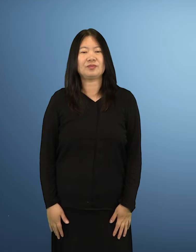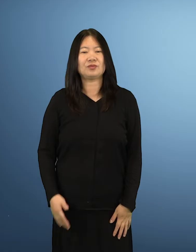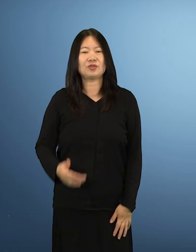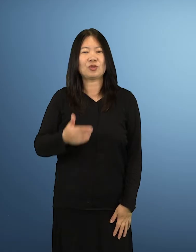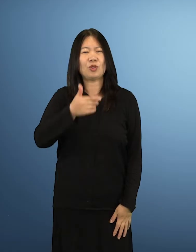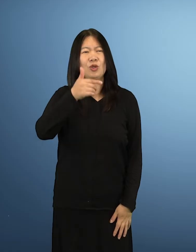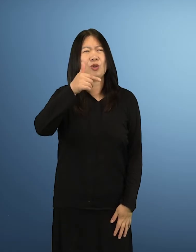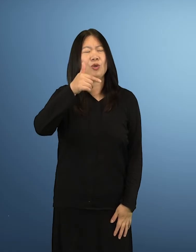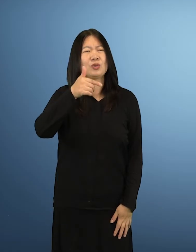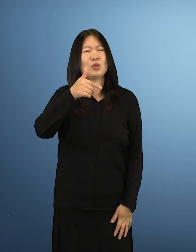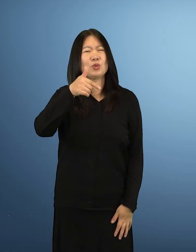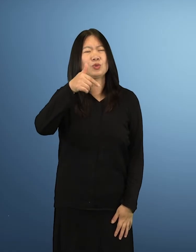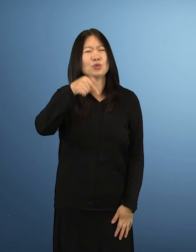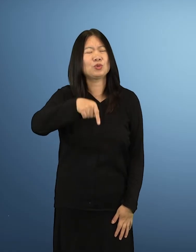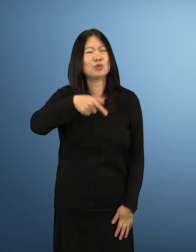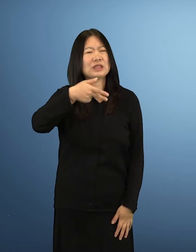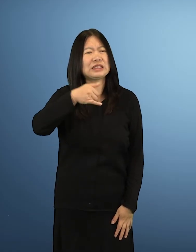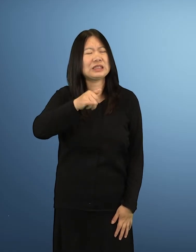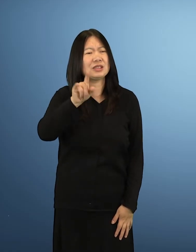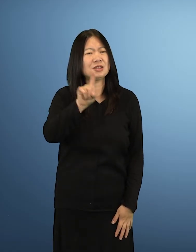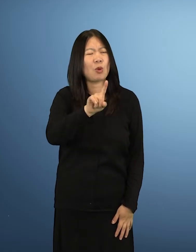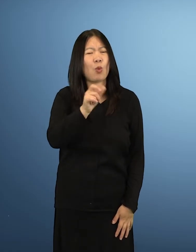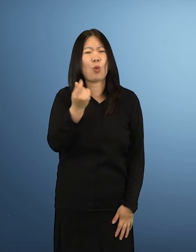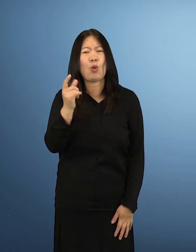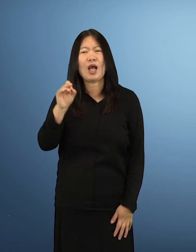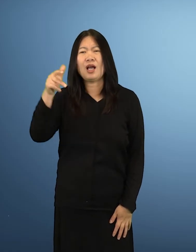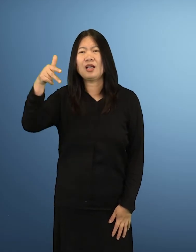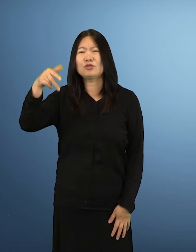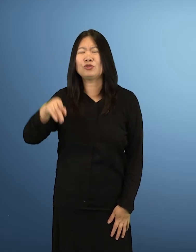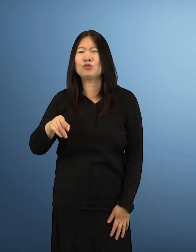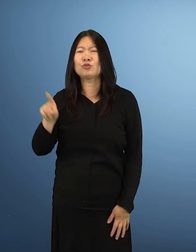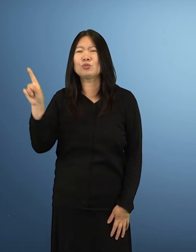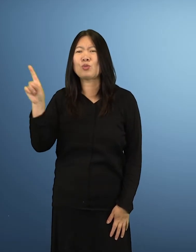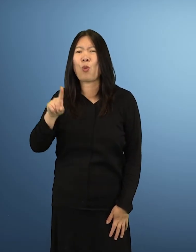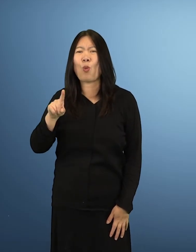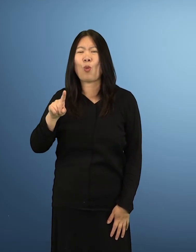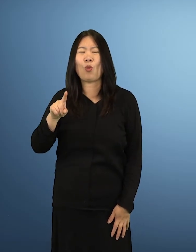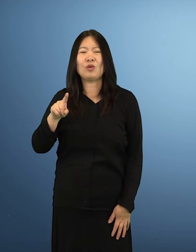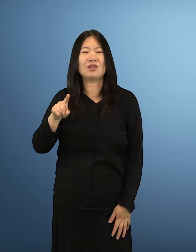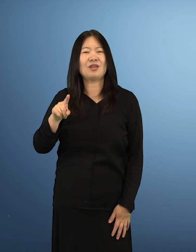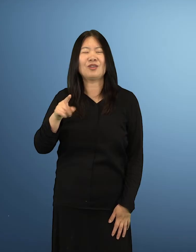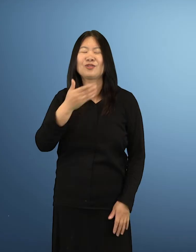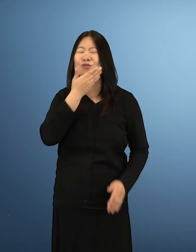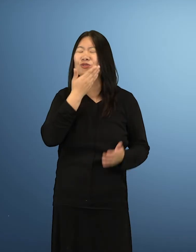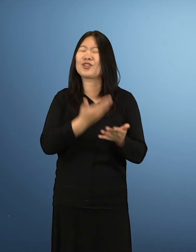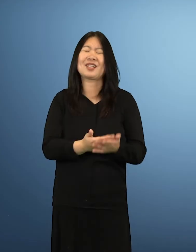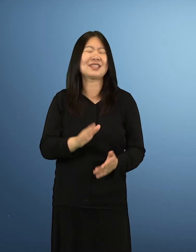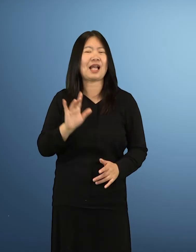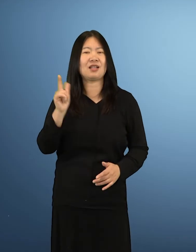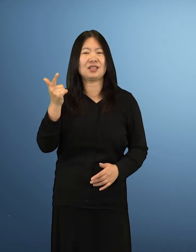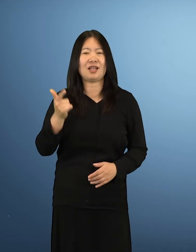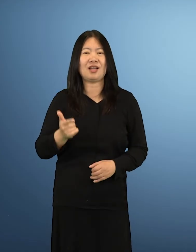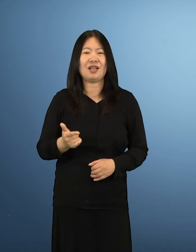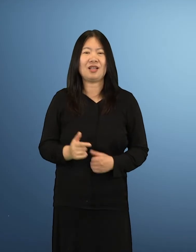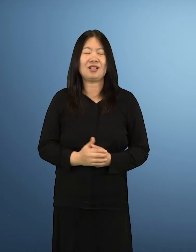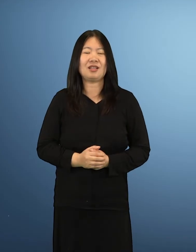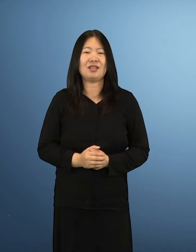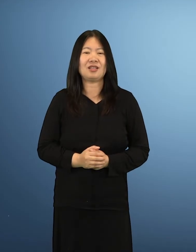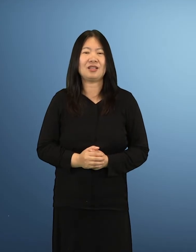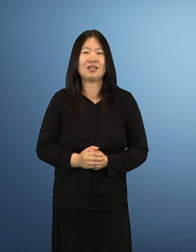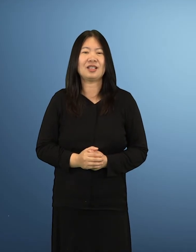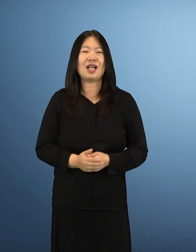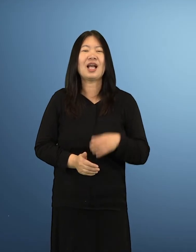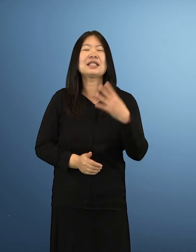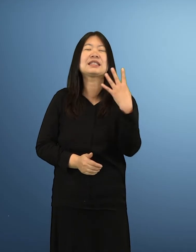너치가 뭐고 황충이 뭐냐, 메뚜기가 뭐냐, 이게 중요한 게 아니란 얘기예요. 이게 중요한 게 아니고